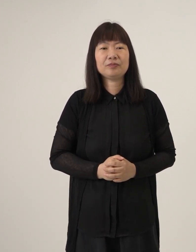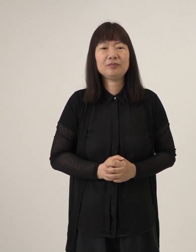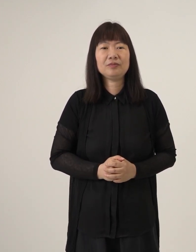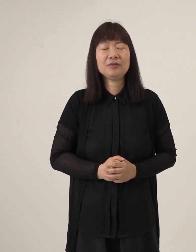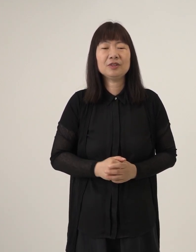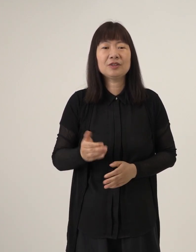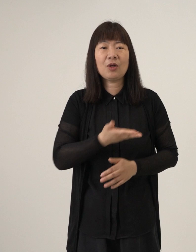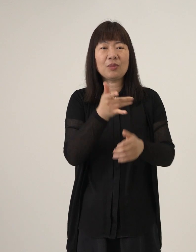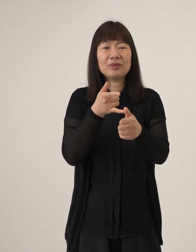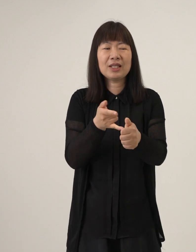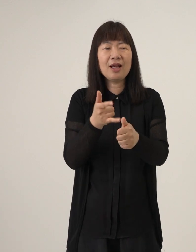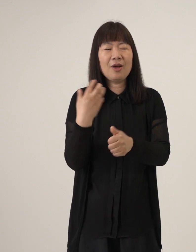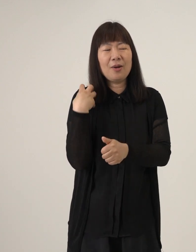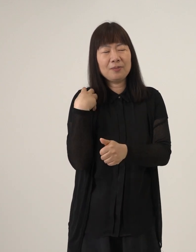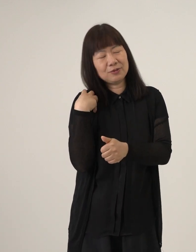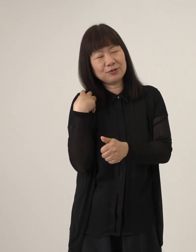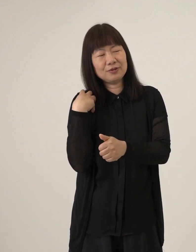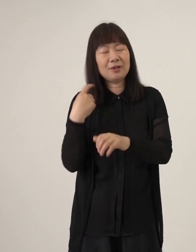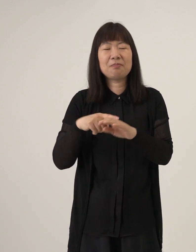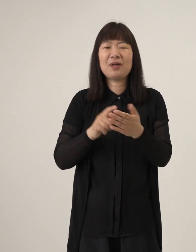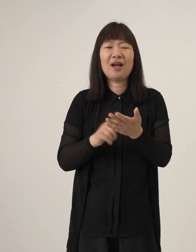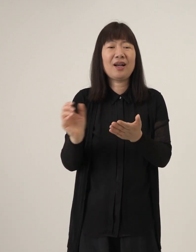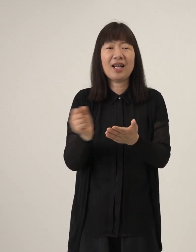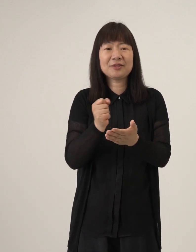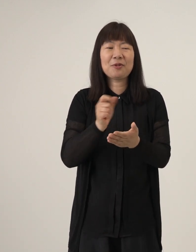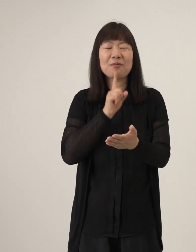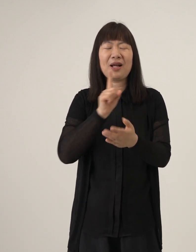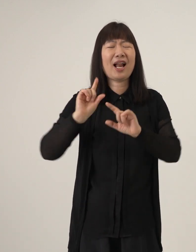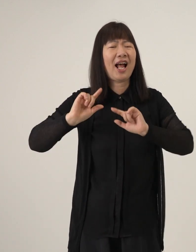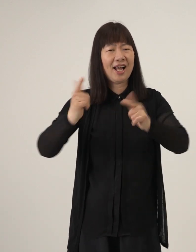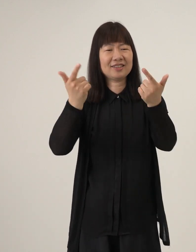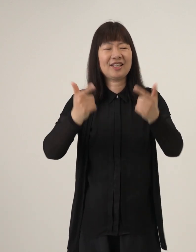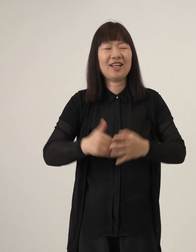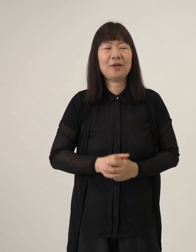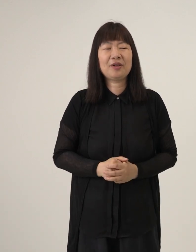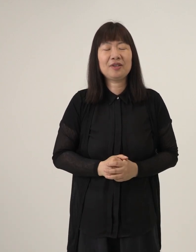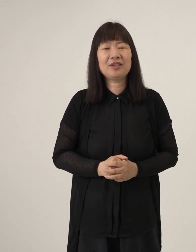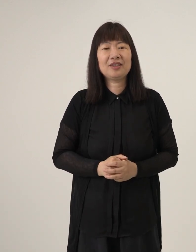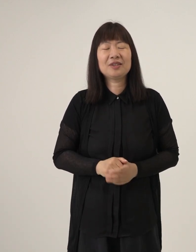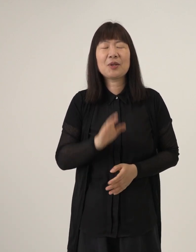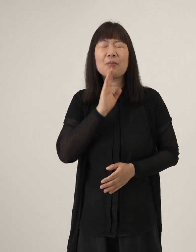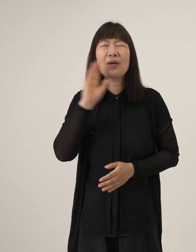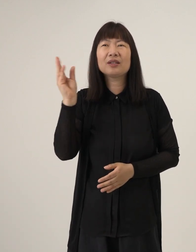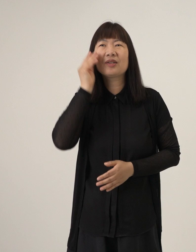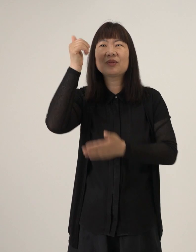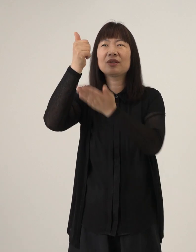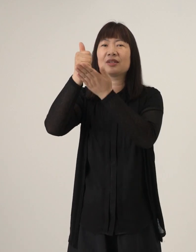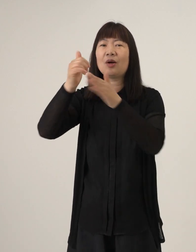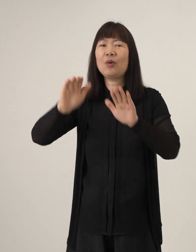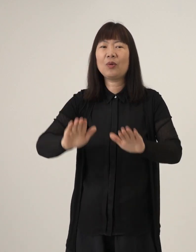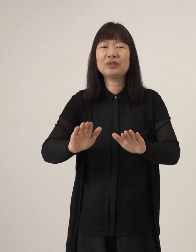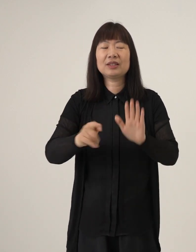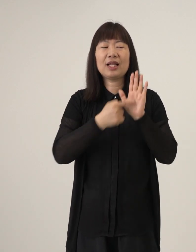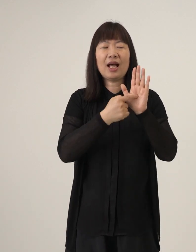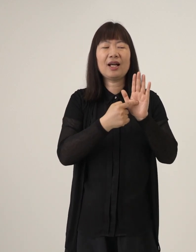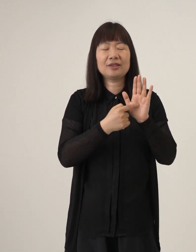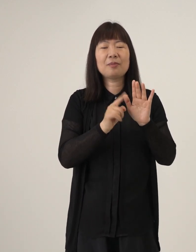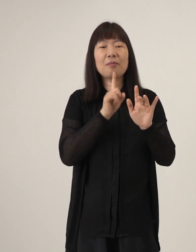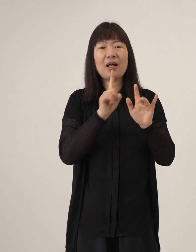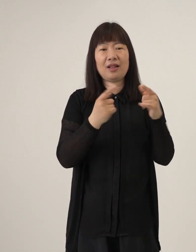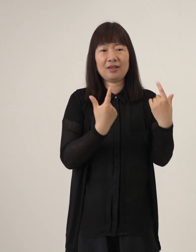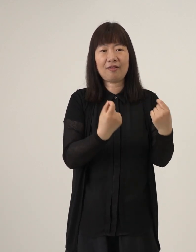그렇다고 여러분들에게 부담을 가지라는 얘기가 아니에요. 예? 그건 정말 성령께서 오늘 여기 나와 있는